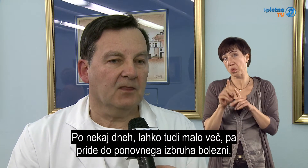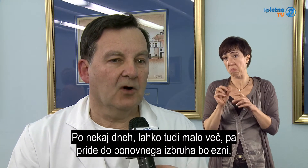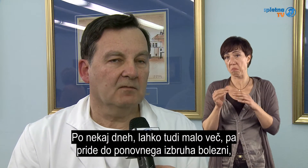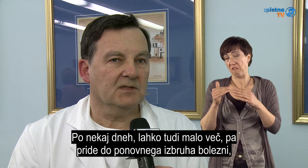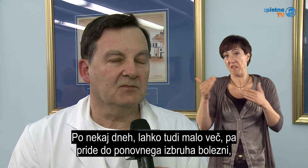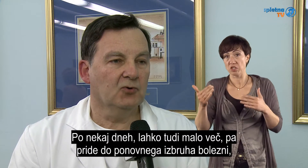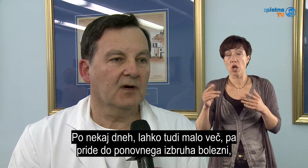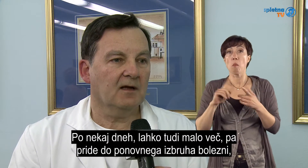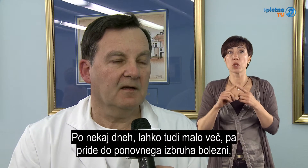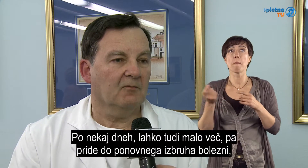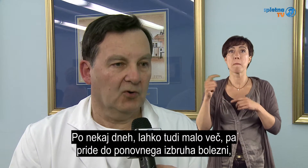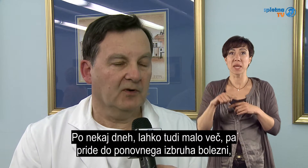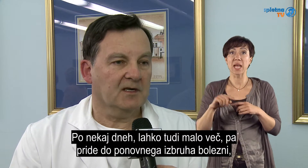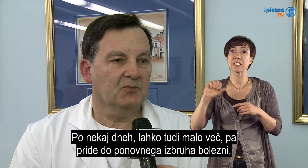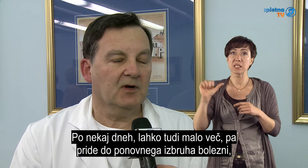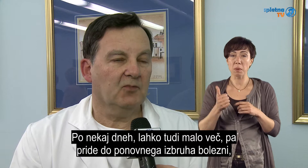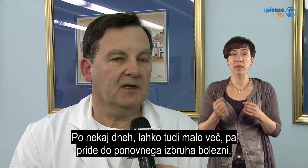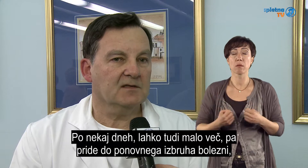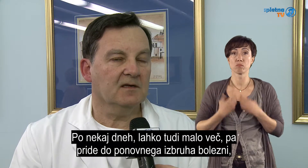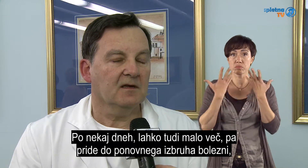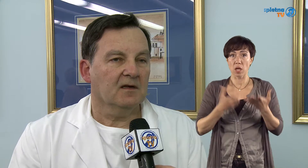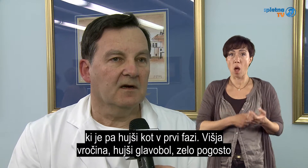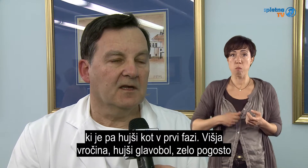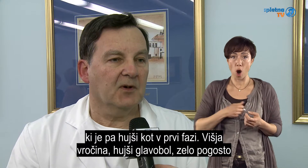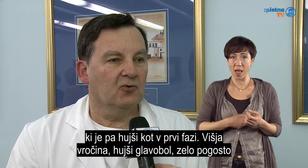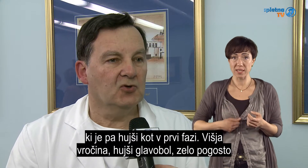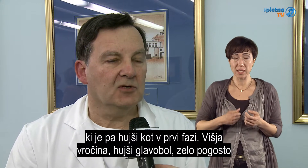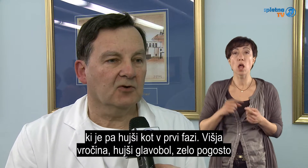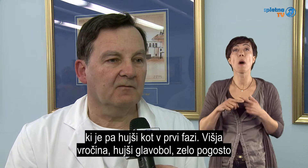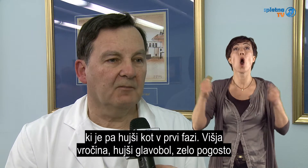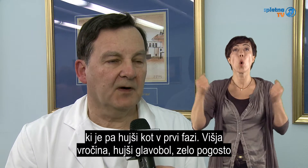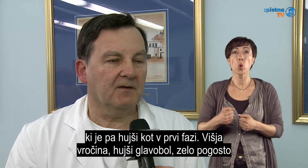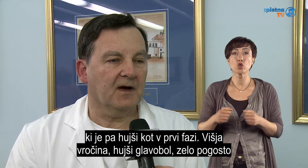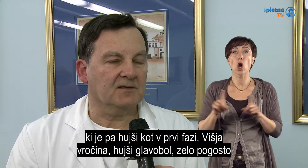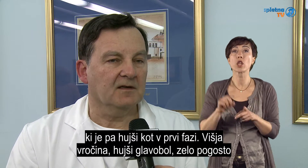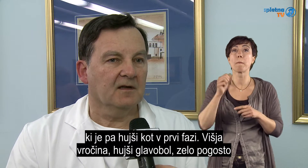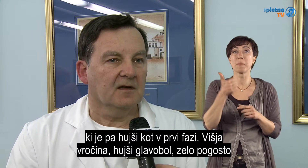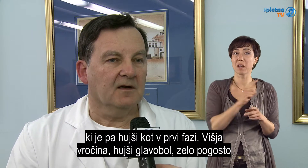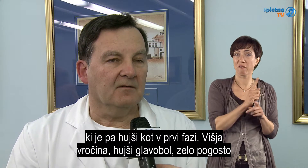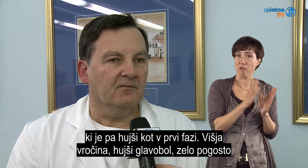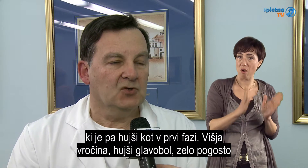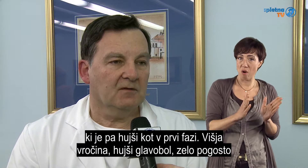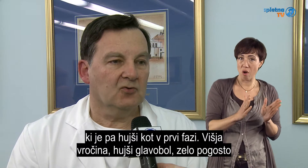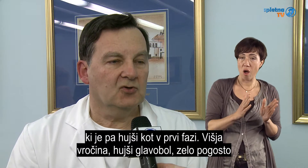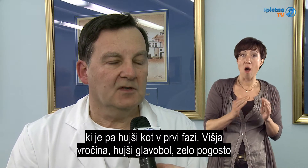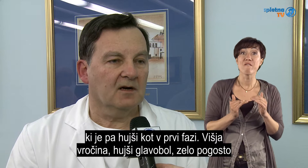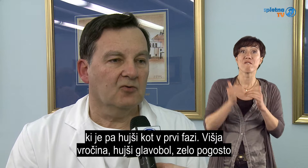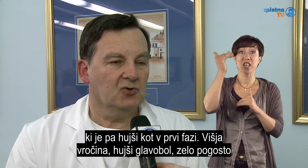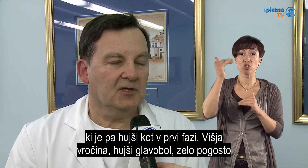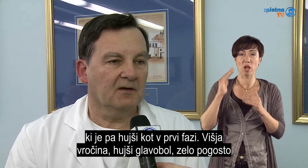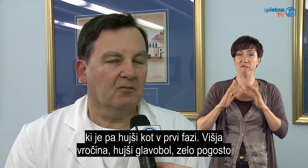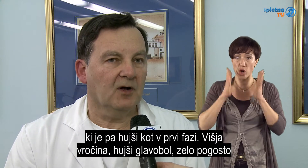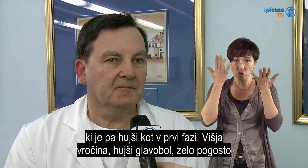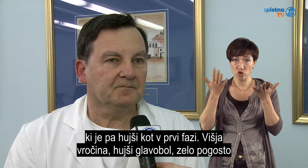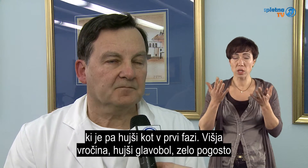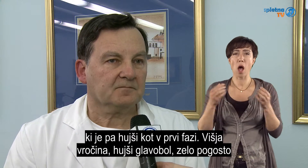pride do izbruha, ponovnega izbruha bolezni, ki je pa hujši kot v prvi fazi. Višja vročina,